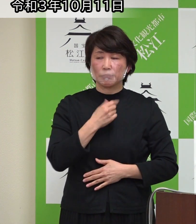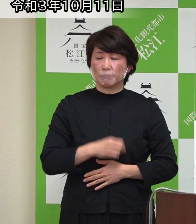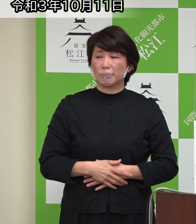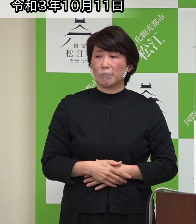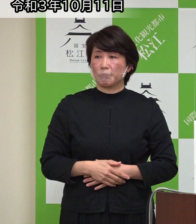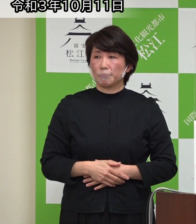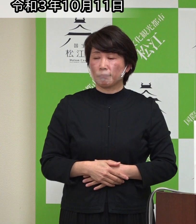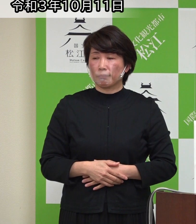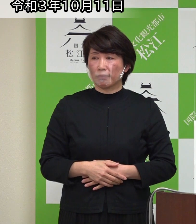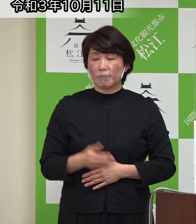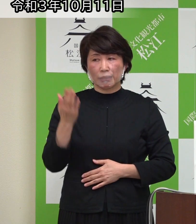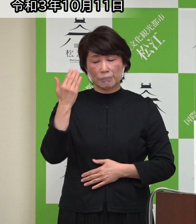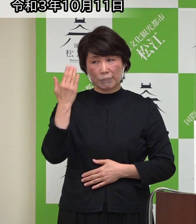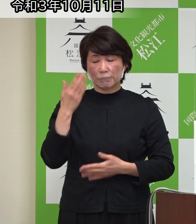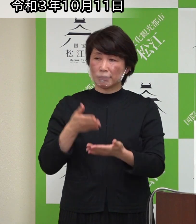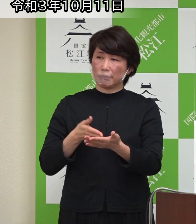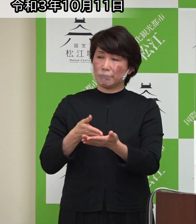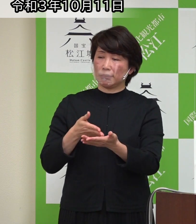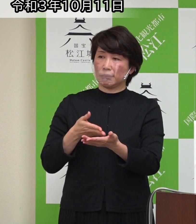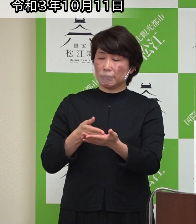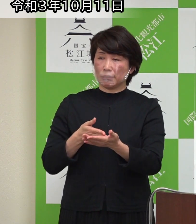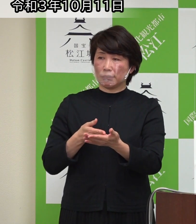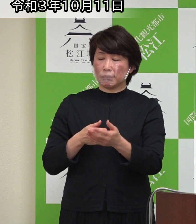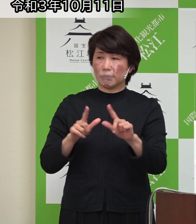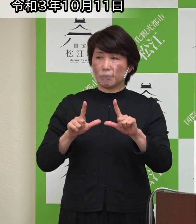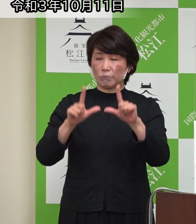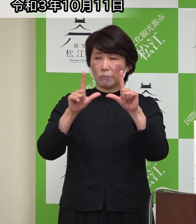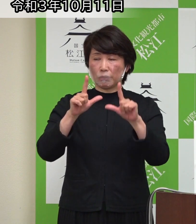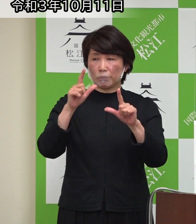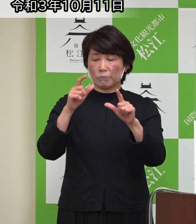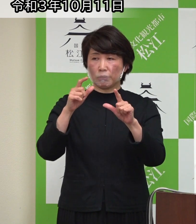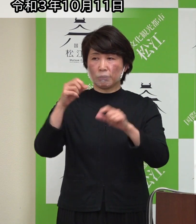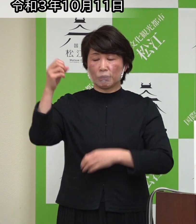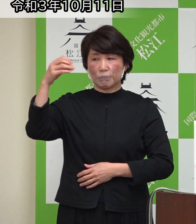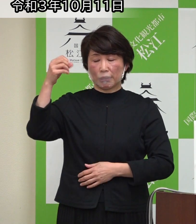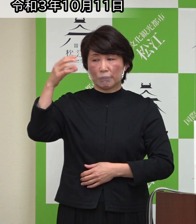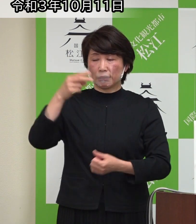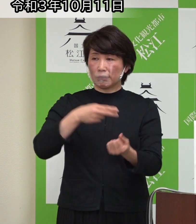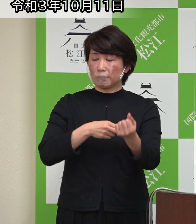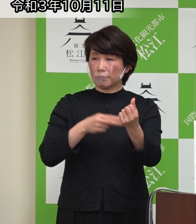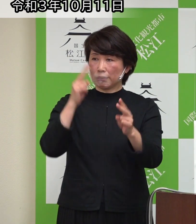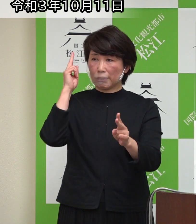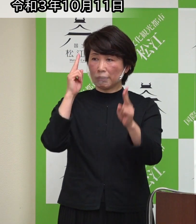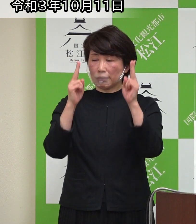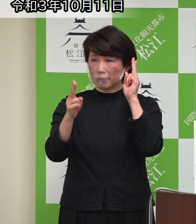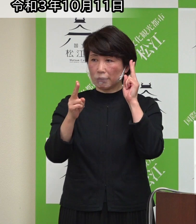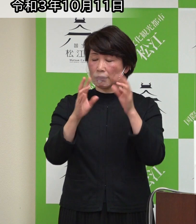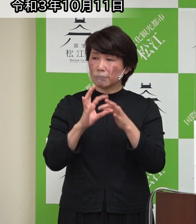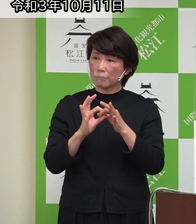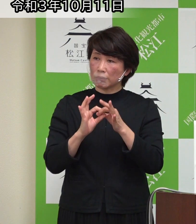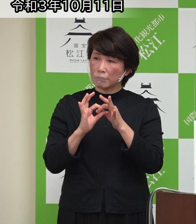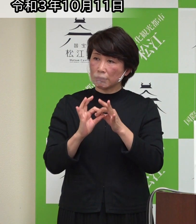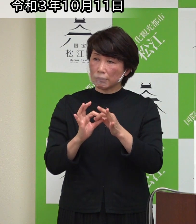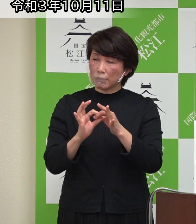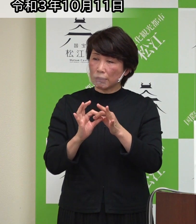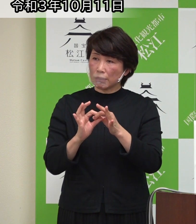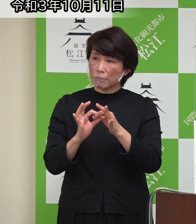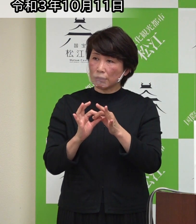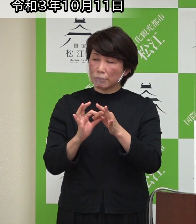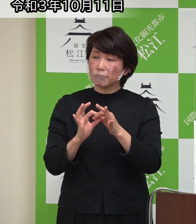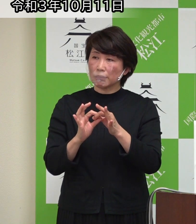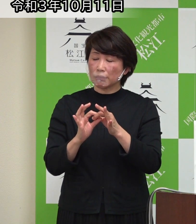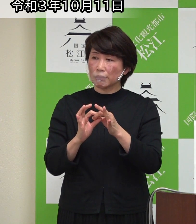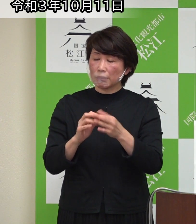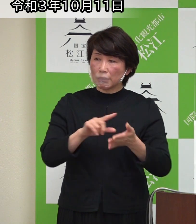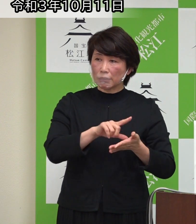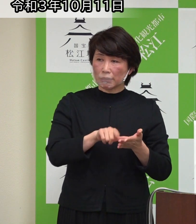先ほどのご発言の中で、あの東京電力の福島第一原発を見ることで、あの、自治体の判断の基